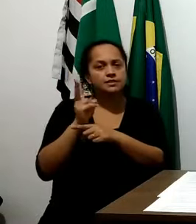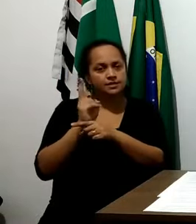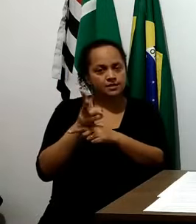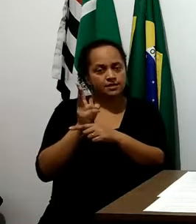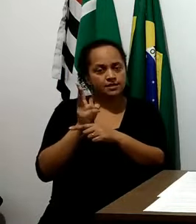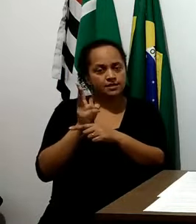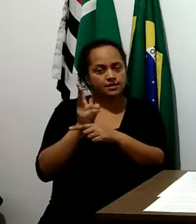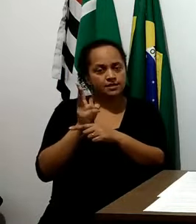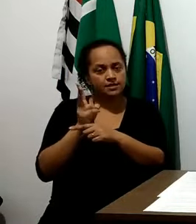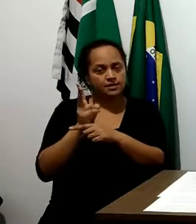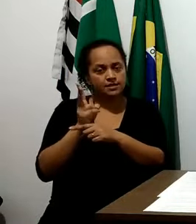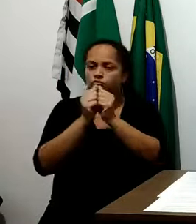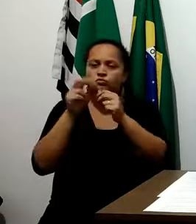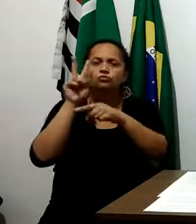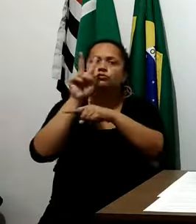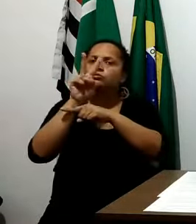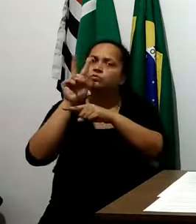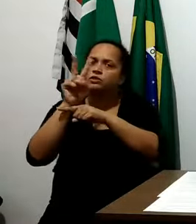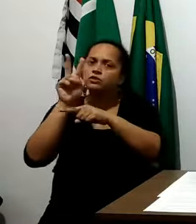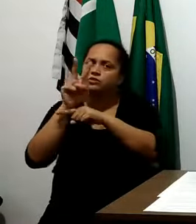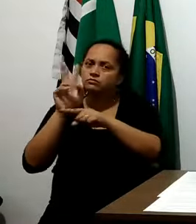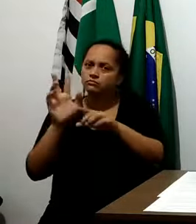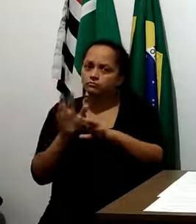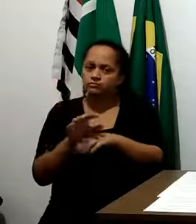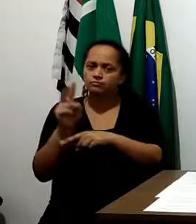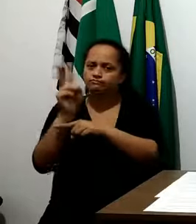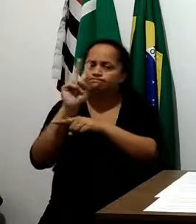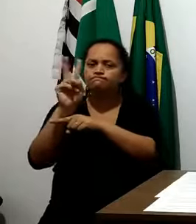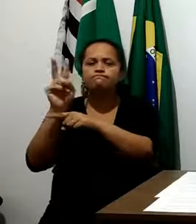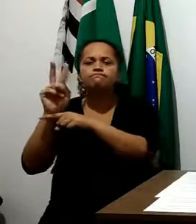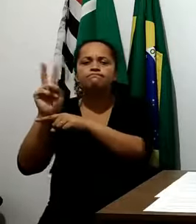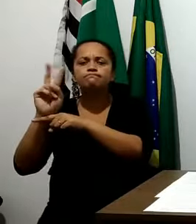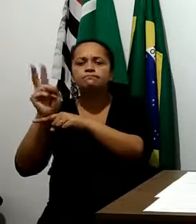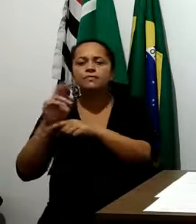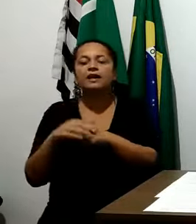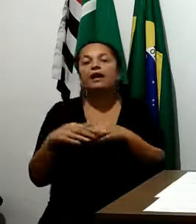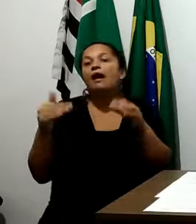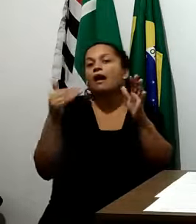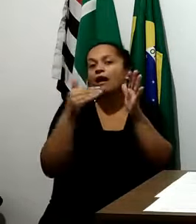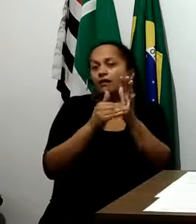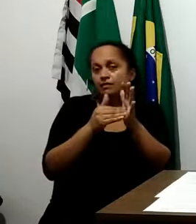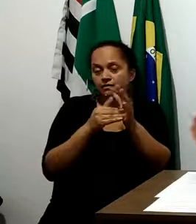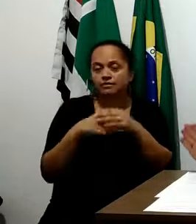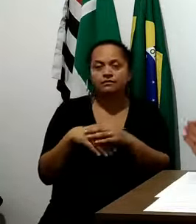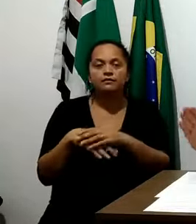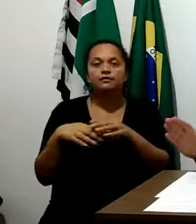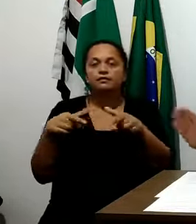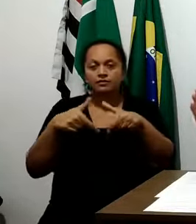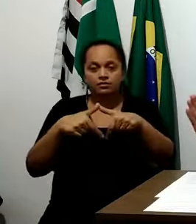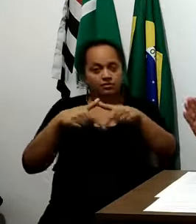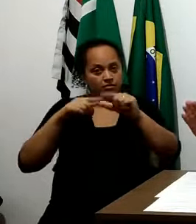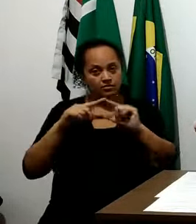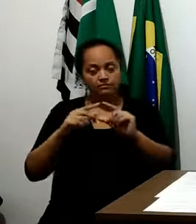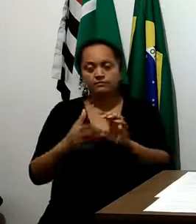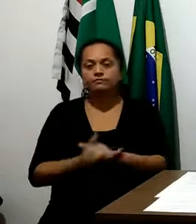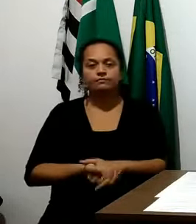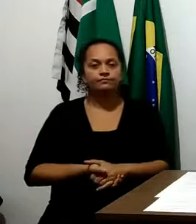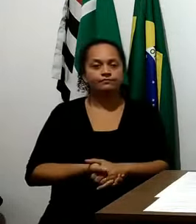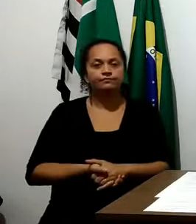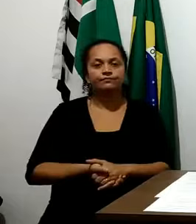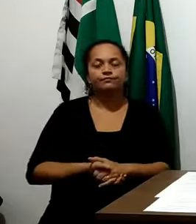Descanso, a que ele restabeleça Jerusalém. Isaías 62, versículo 6, ele